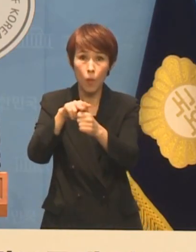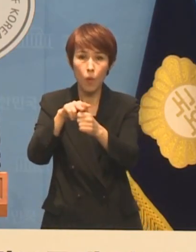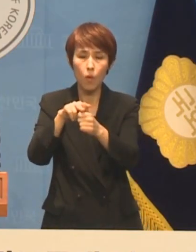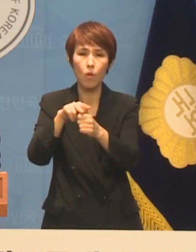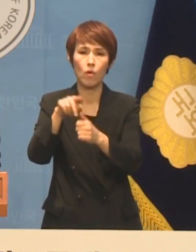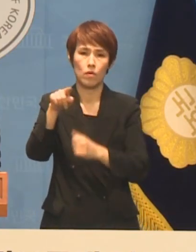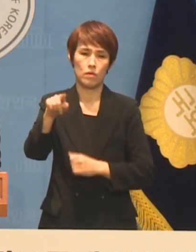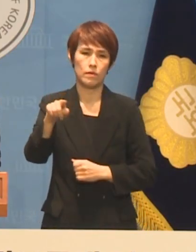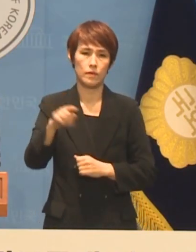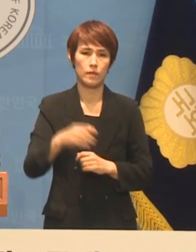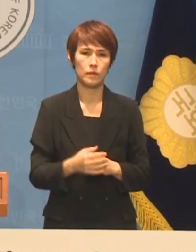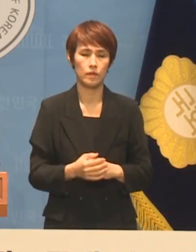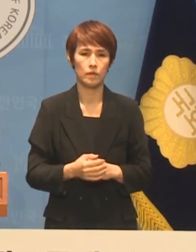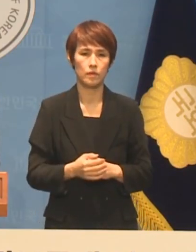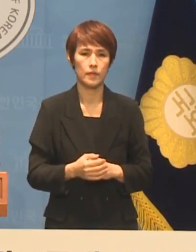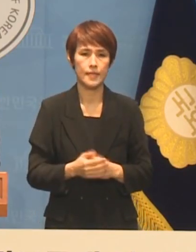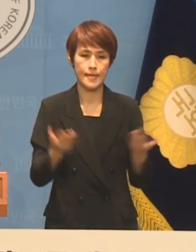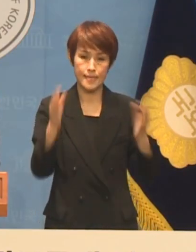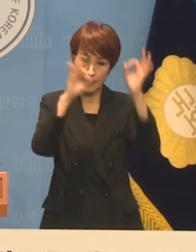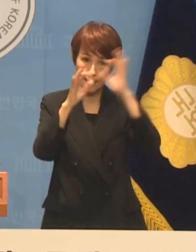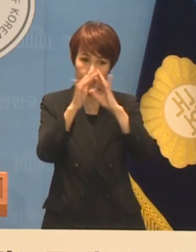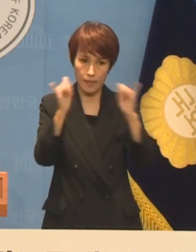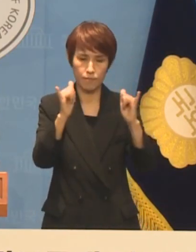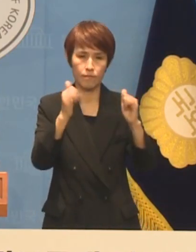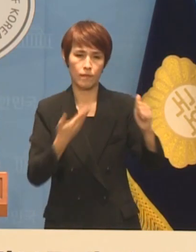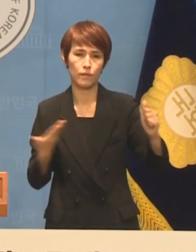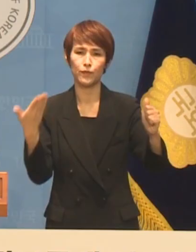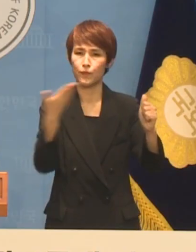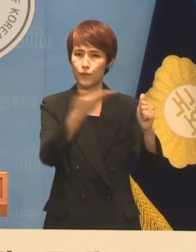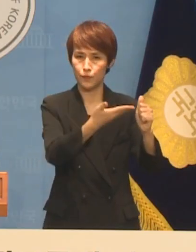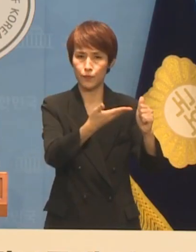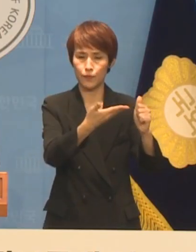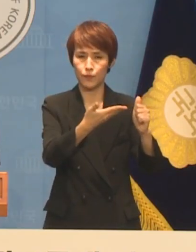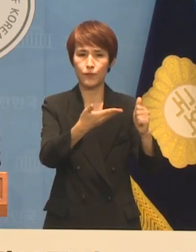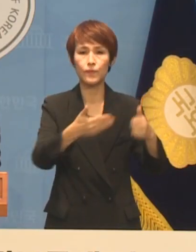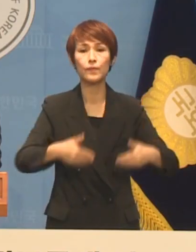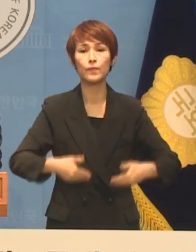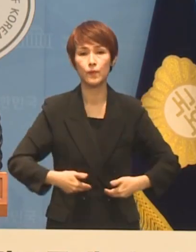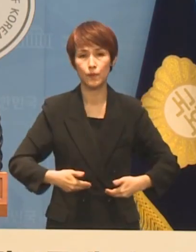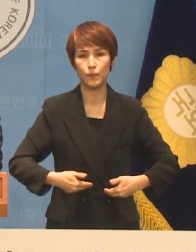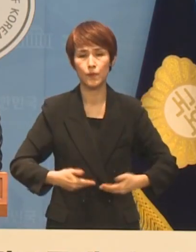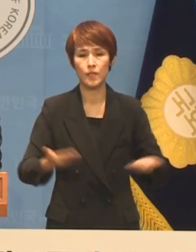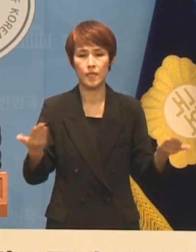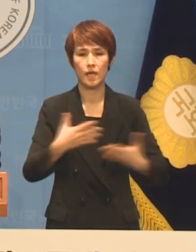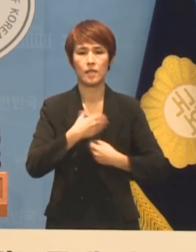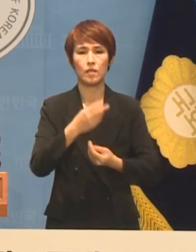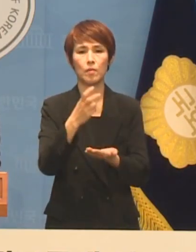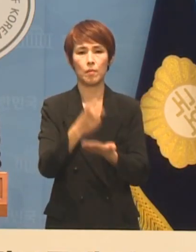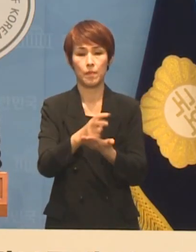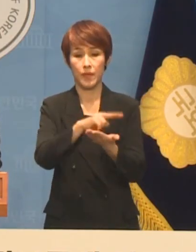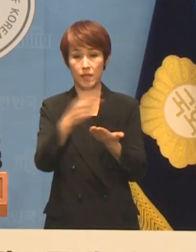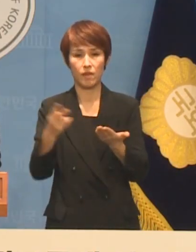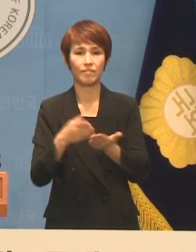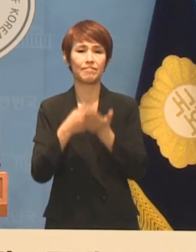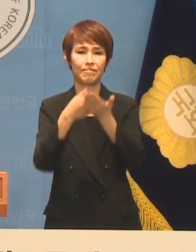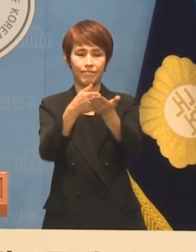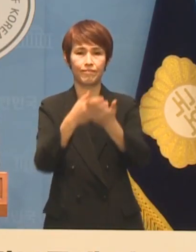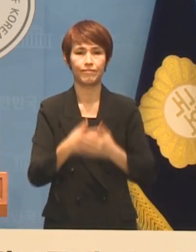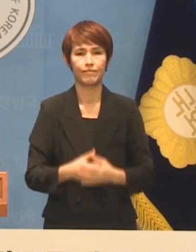동일한 방식으로 구직자에게 의무적으로 고지하도록 하는 직업안정법 개정안을